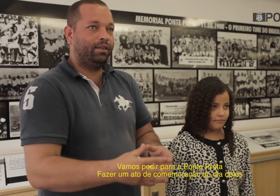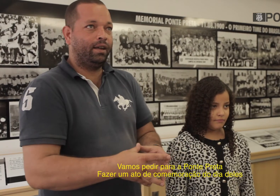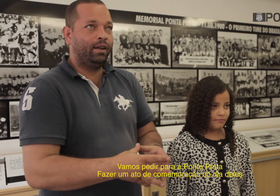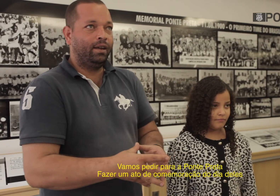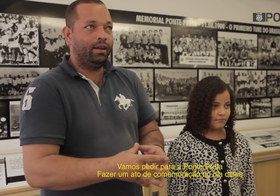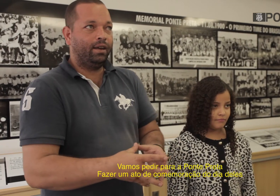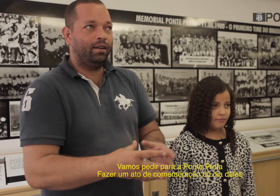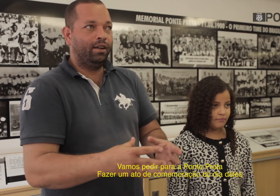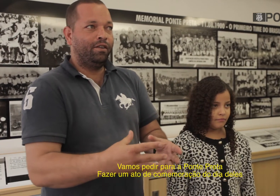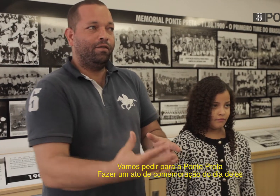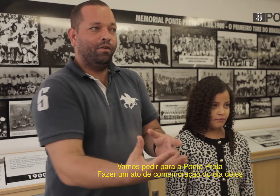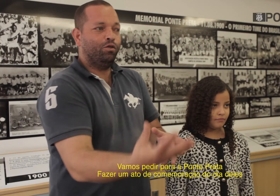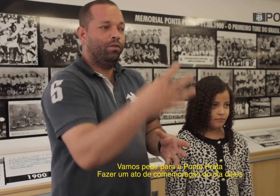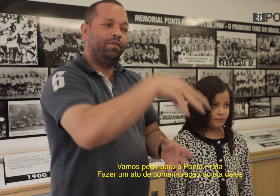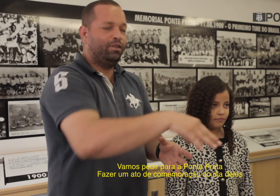Ponte Preta